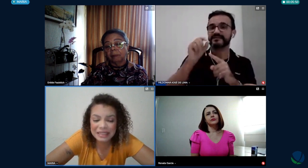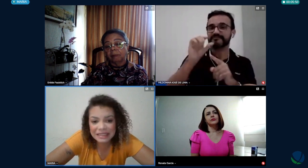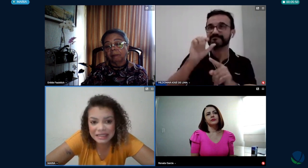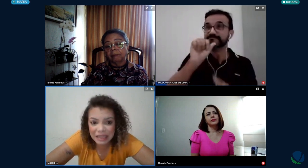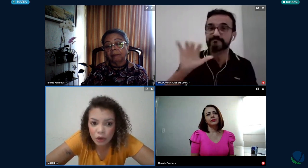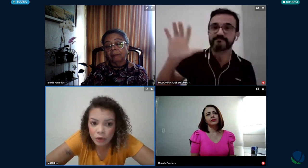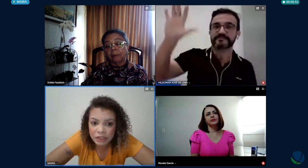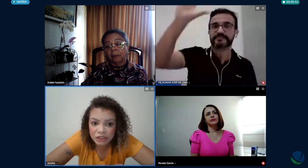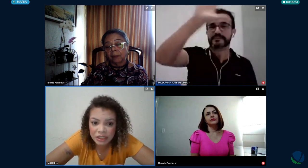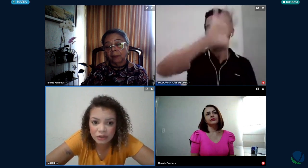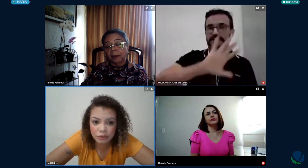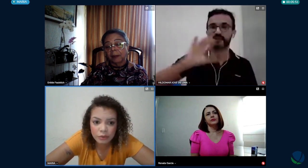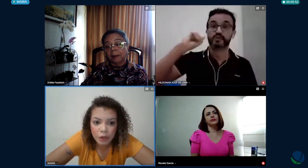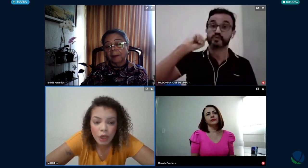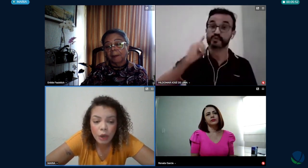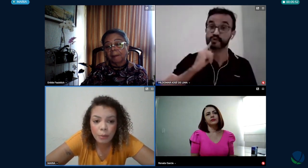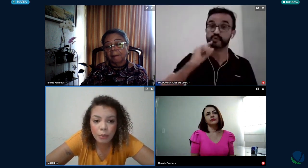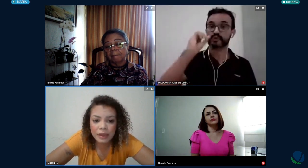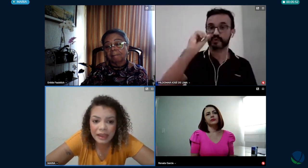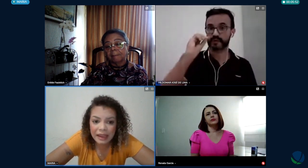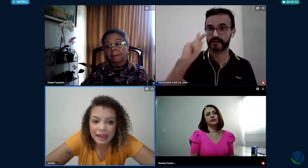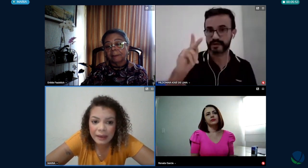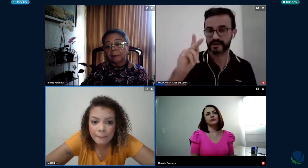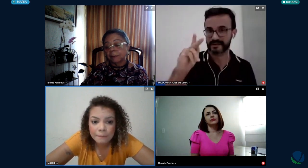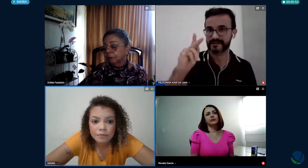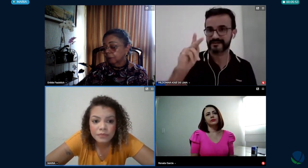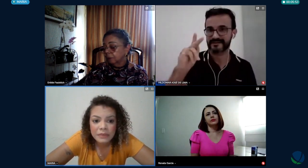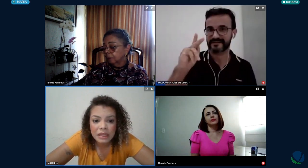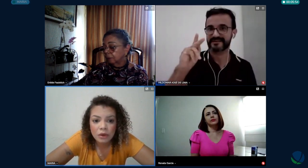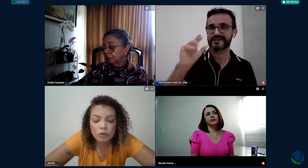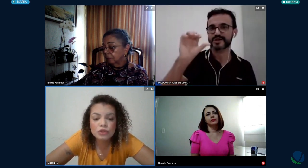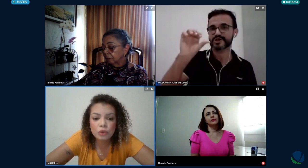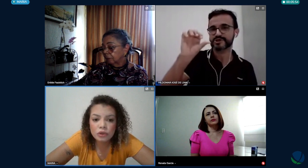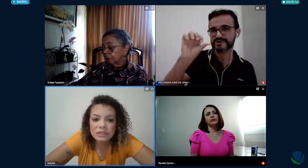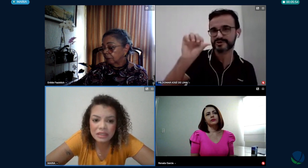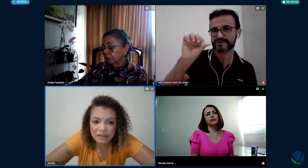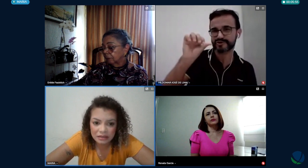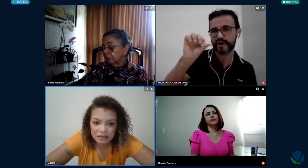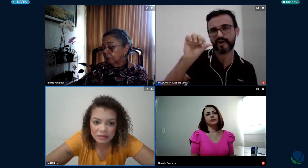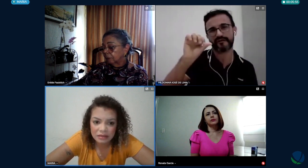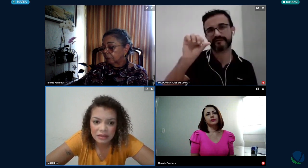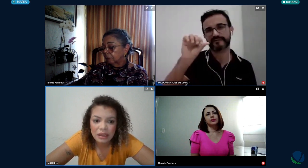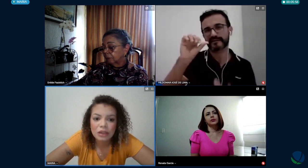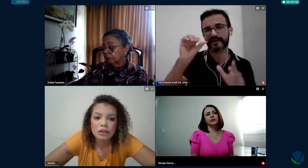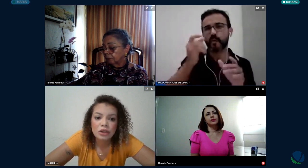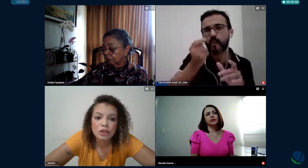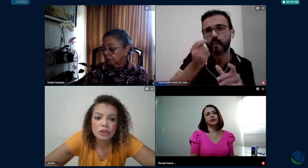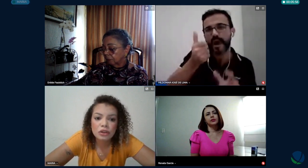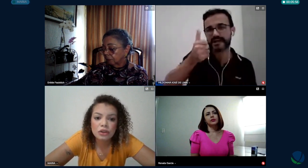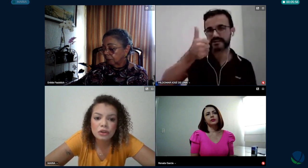que precisa ser corrigido, porque o surdo, sim,